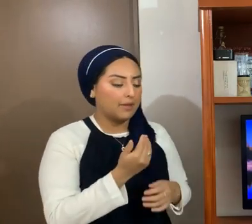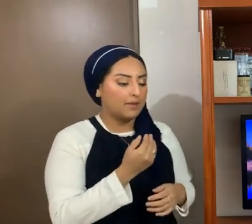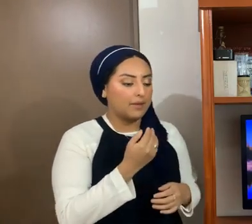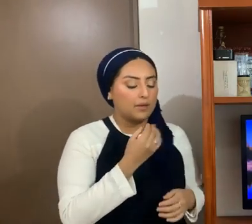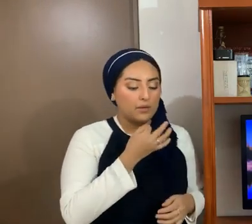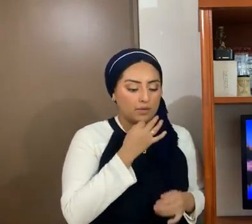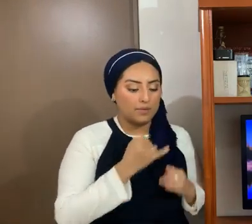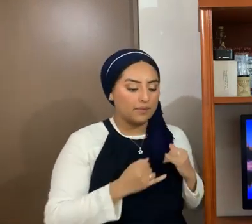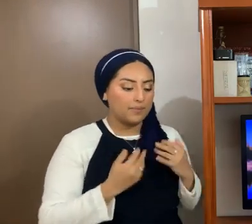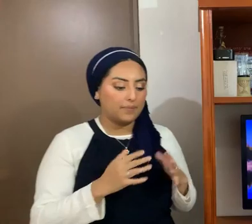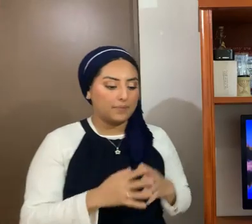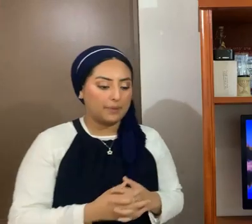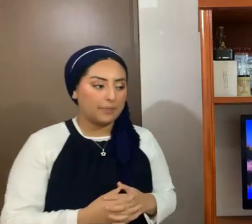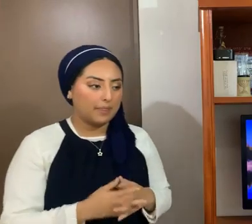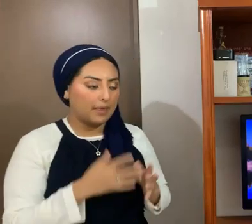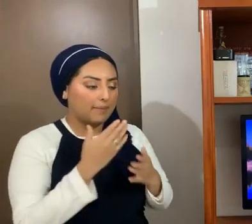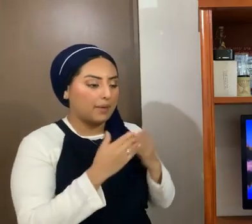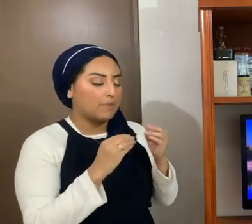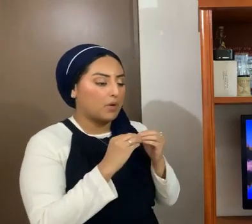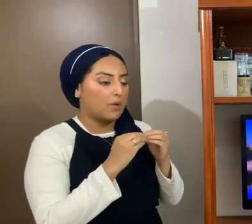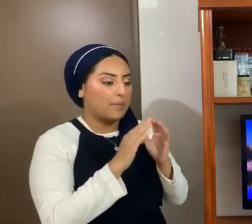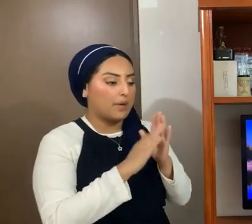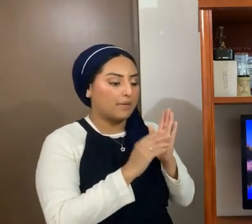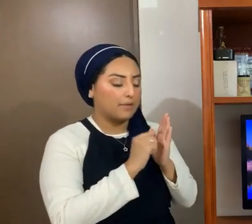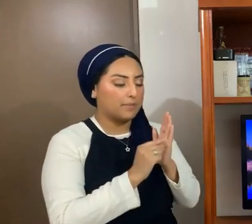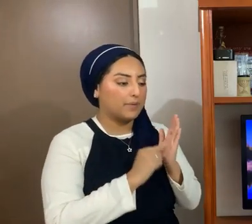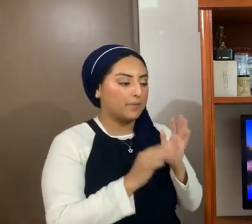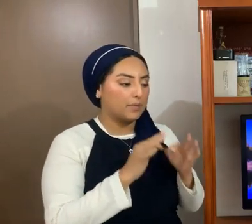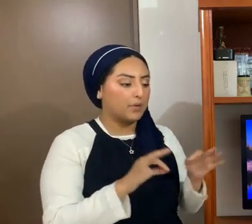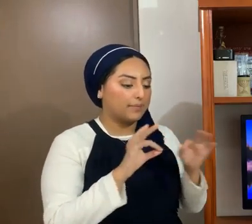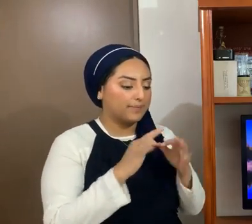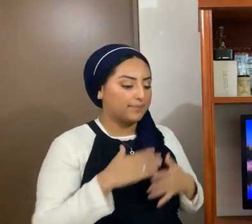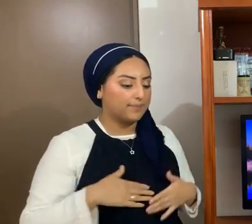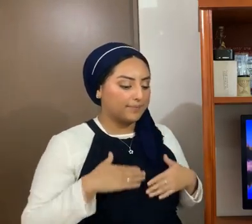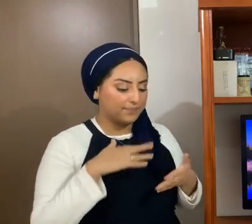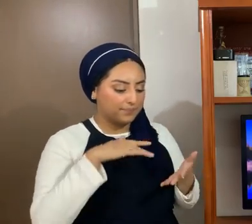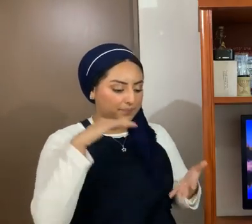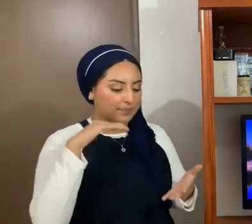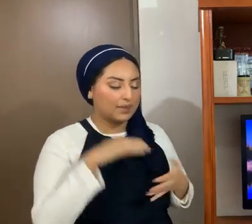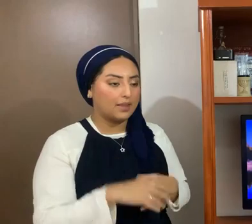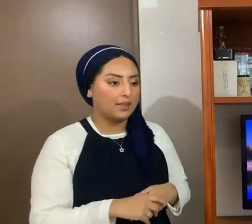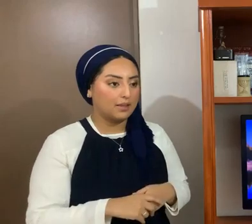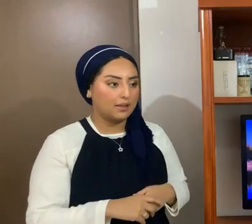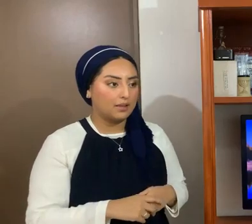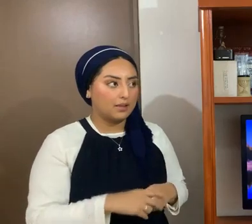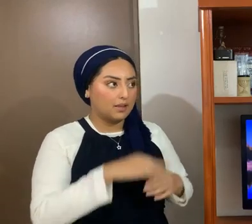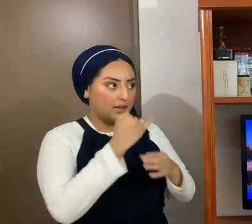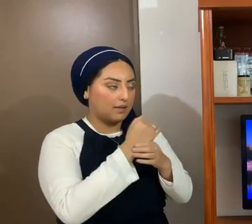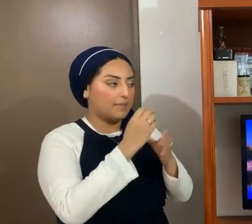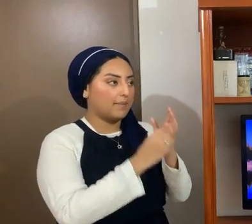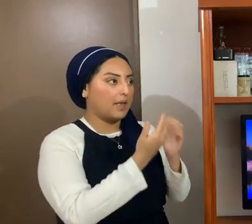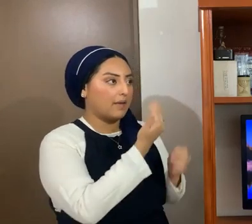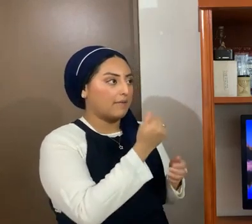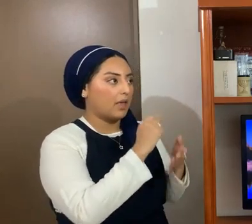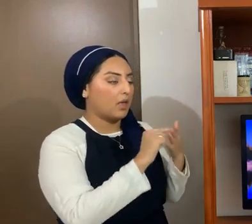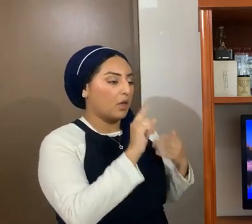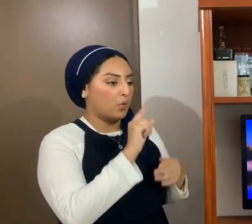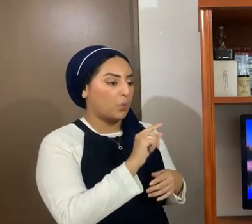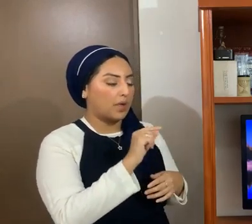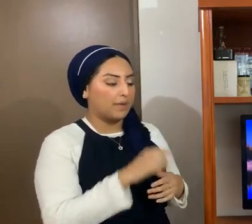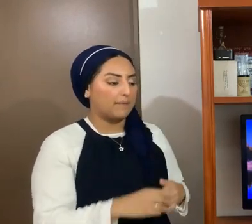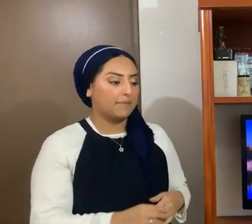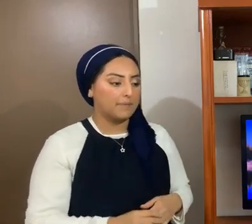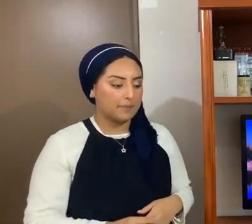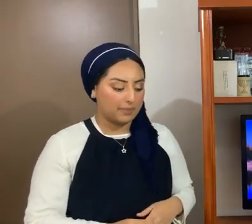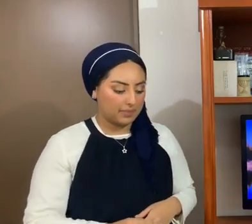vamos terminando, son algunas citas más, pero vale la pena disfrutar este estudio. Jeremías 15, 20, vamos para allá.